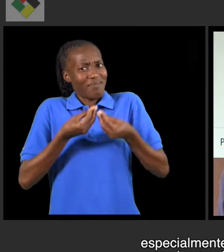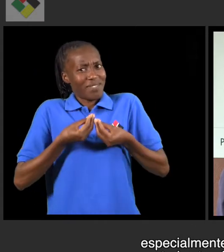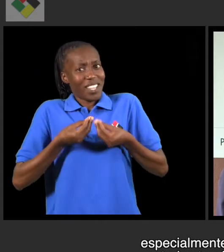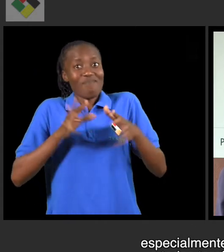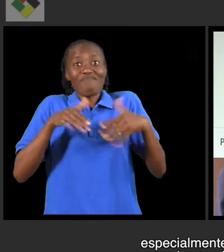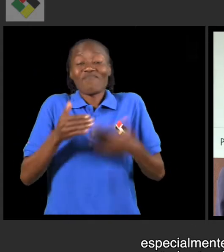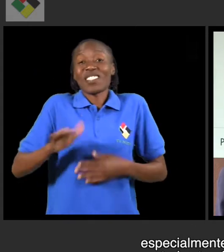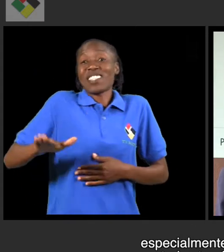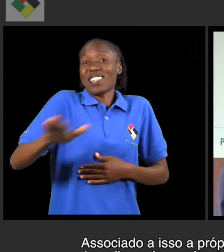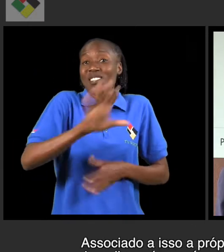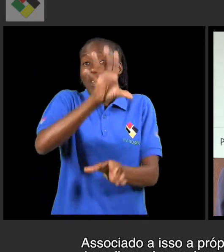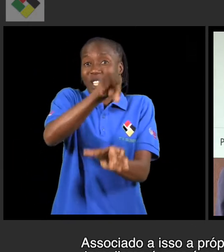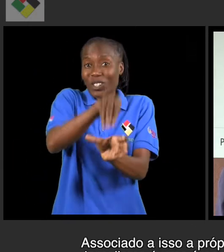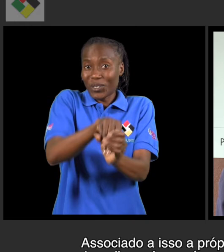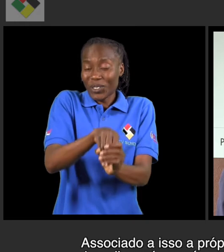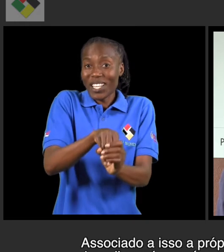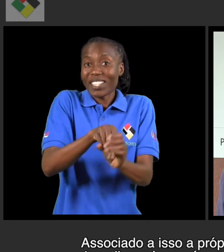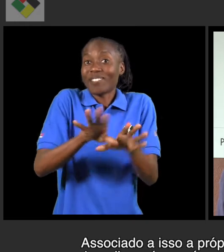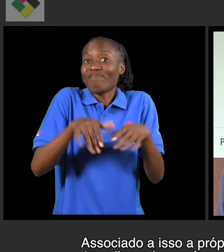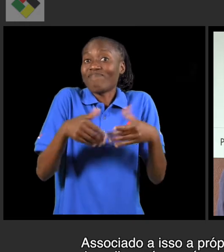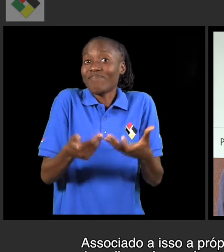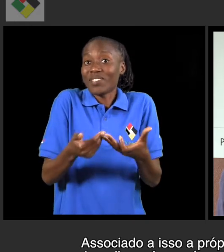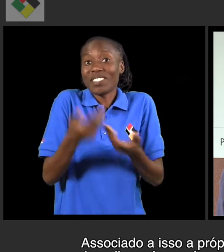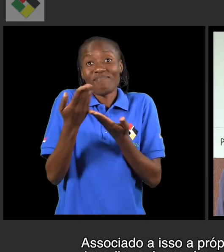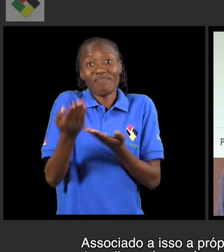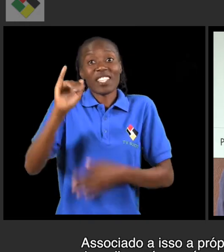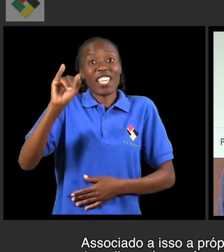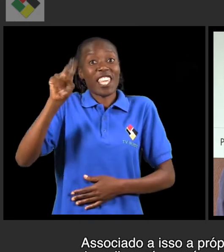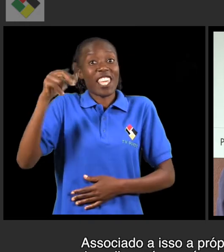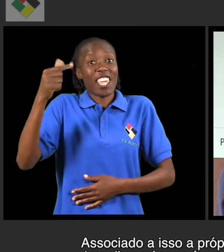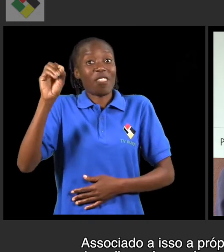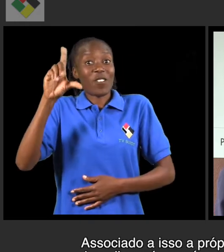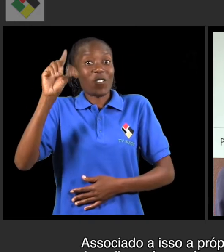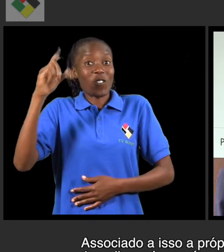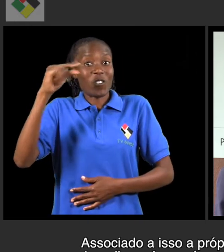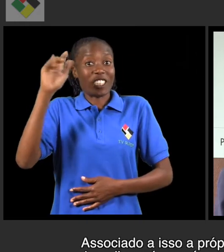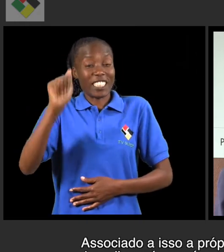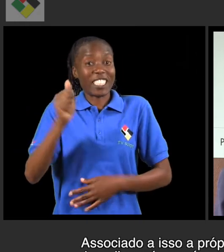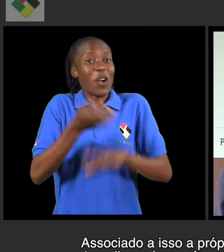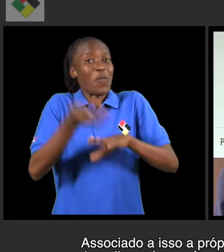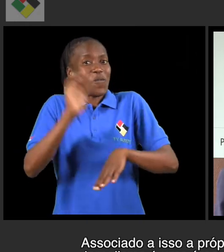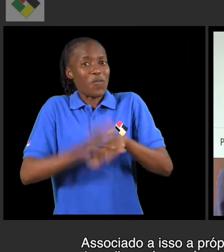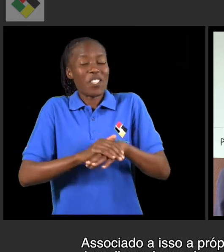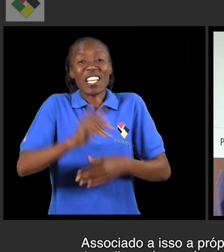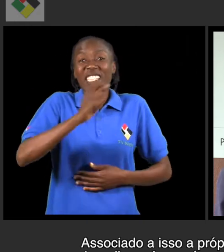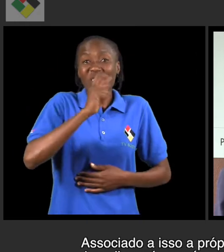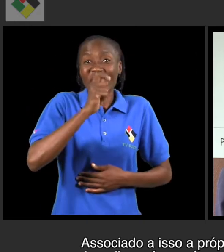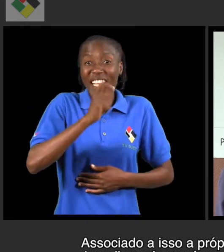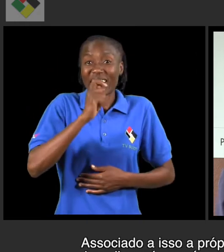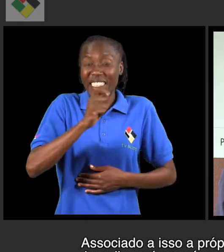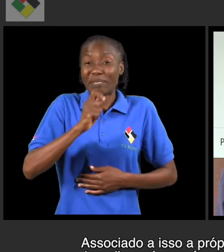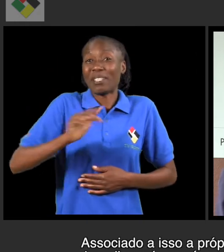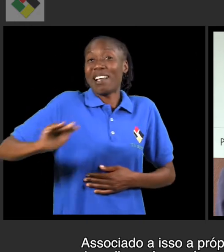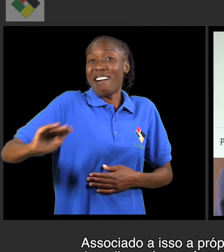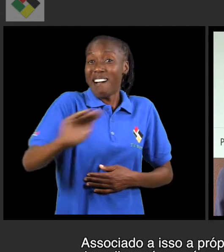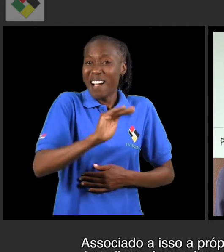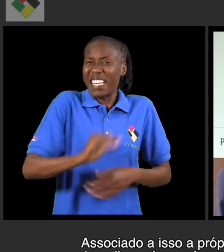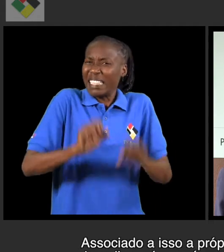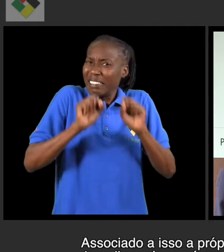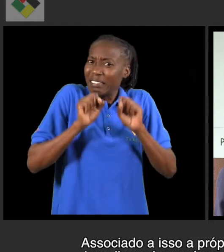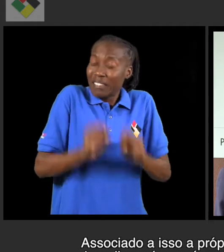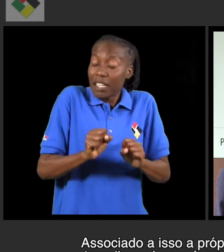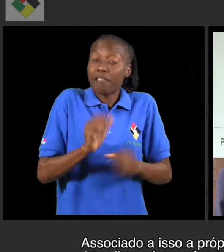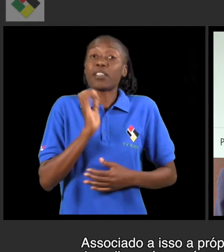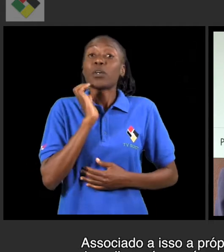tarefas que me são incumbidas, associando isso à própria deontologia profissional, visto que o jornalismo é uma